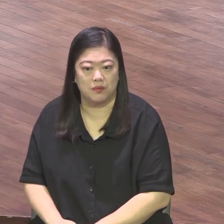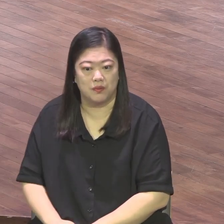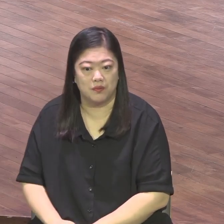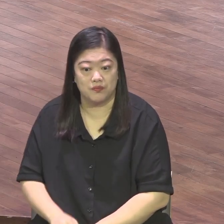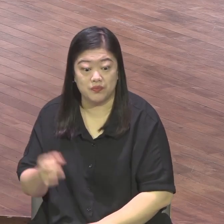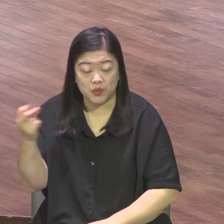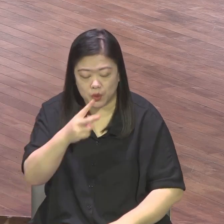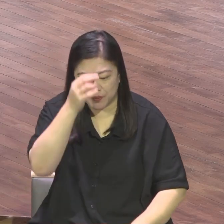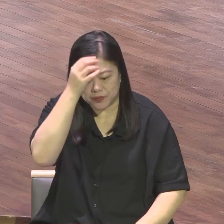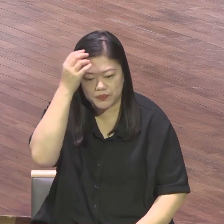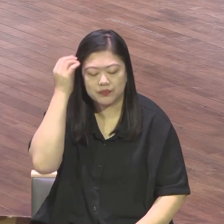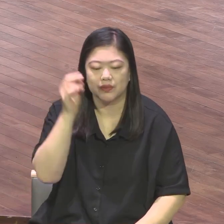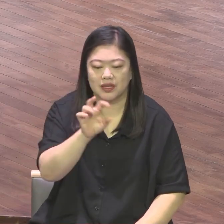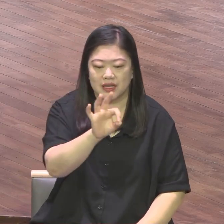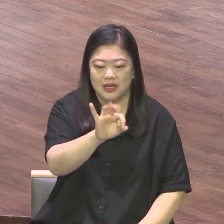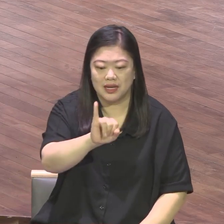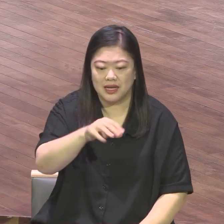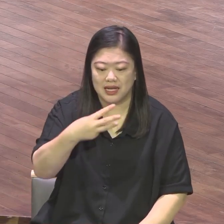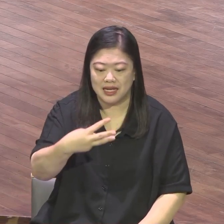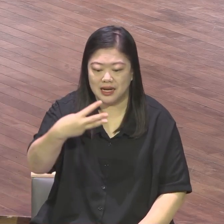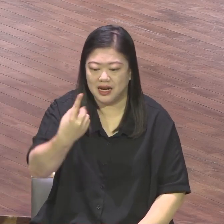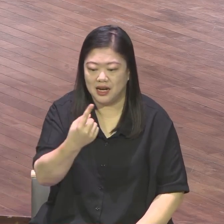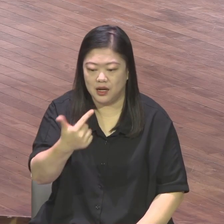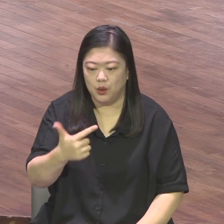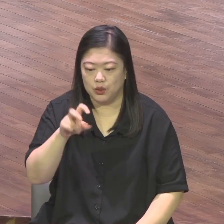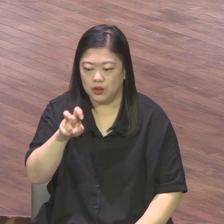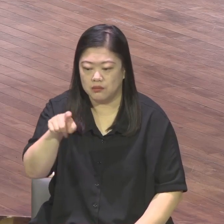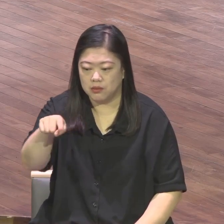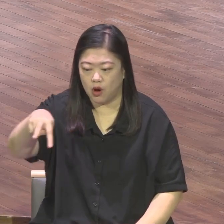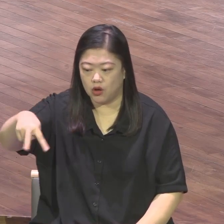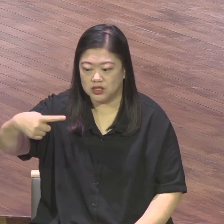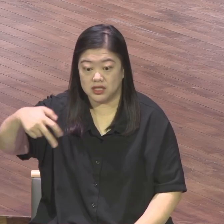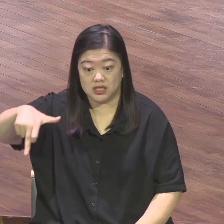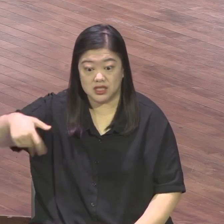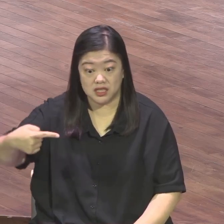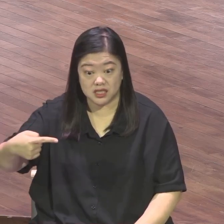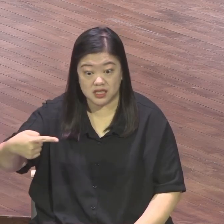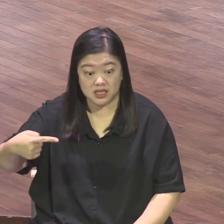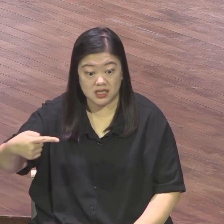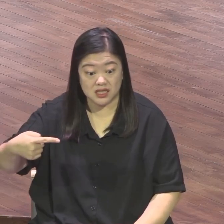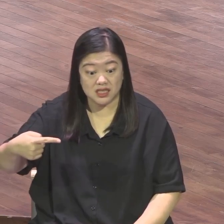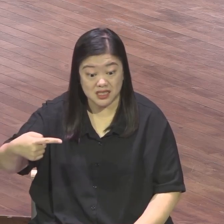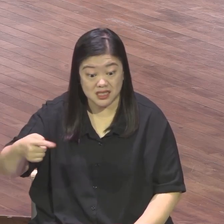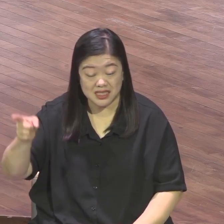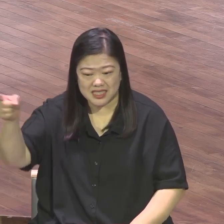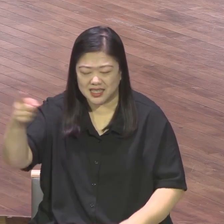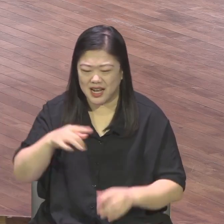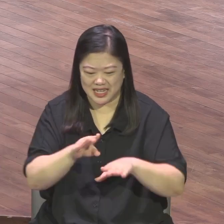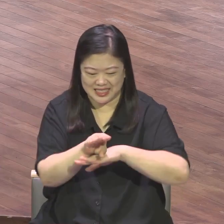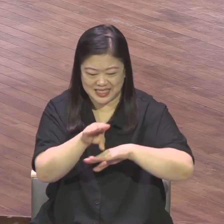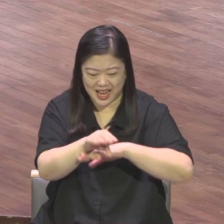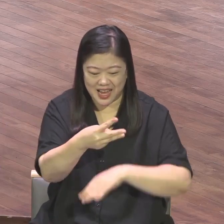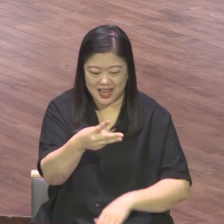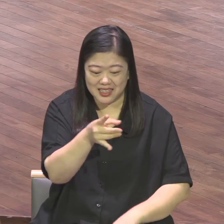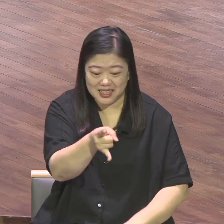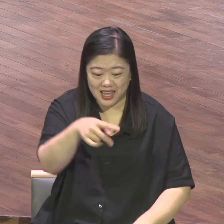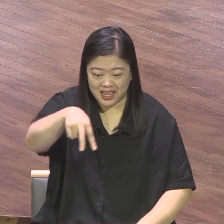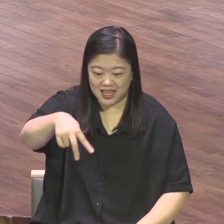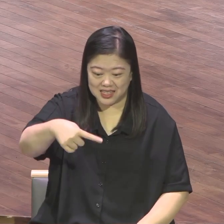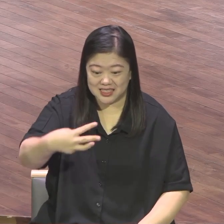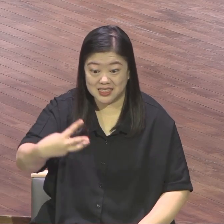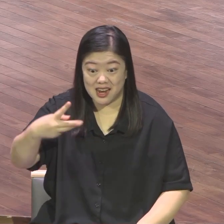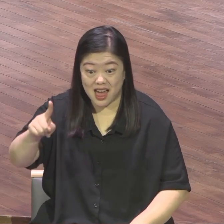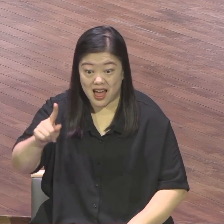뇌에다가 임플란트를 넣겠다. 뇌를 뇌 부분에 잘못된 것 다 바깥 끼워버리겠다.